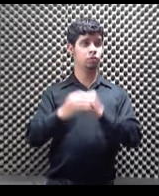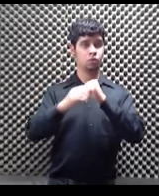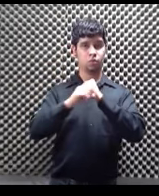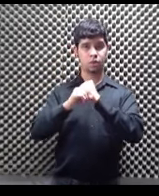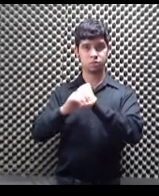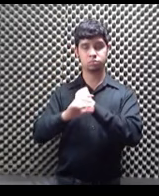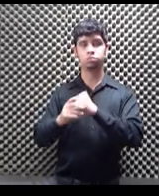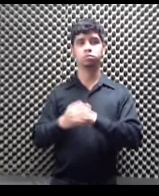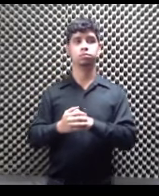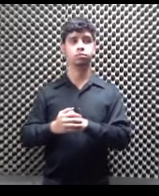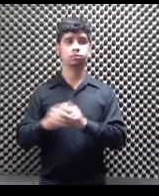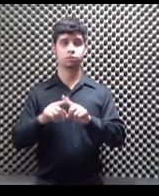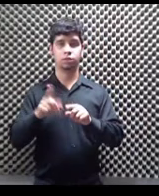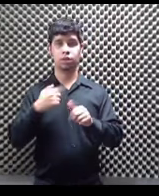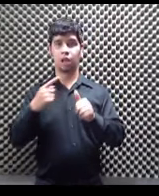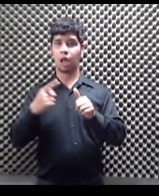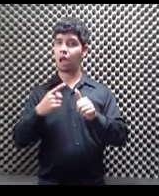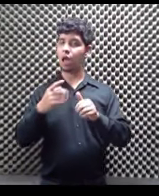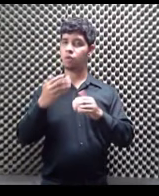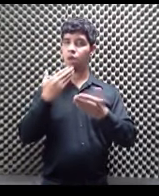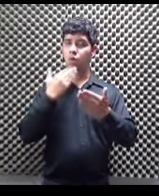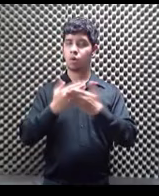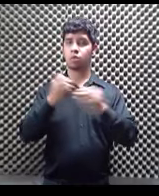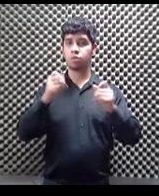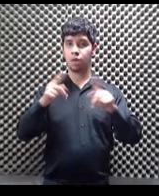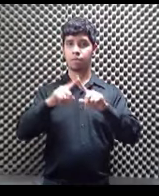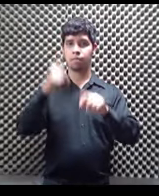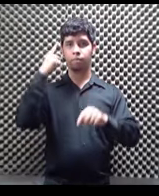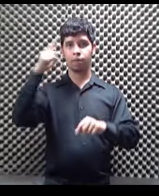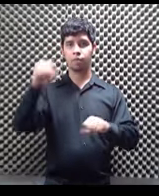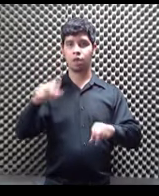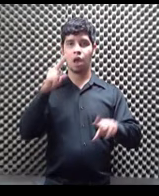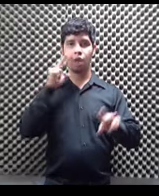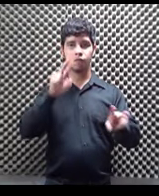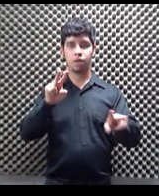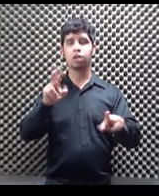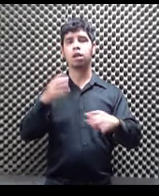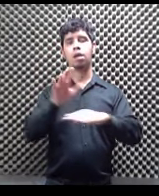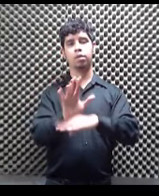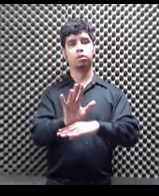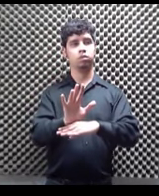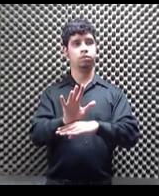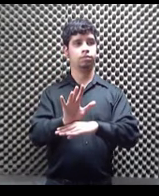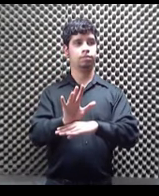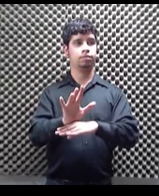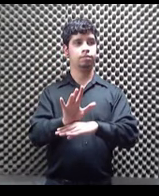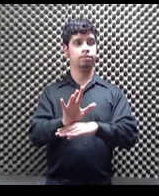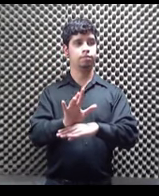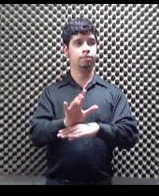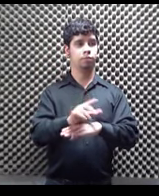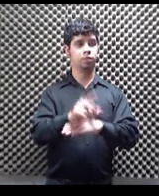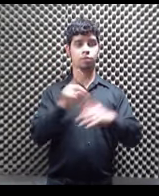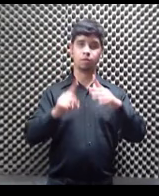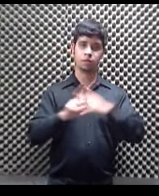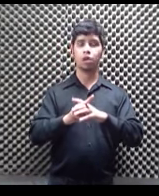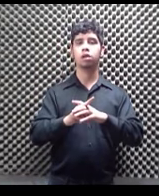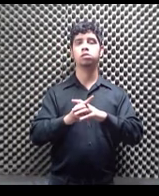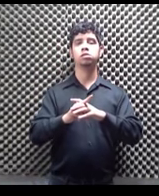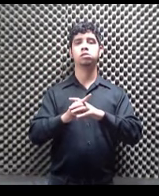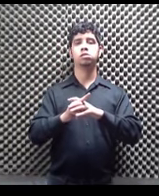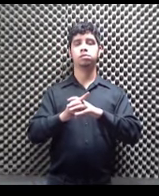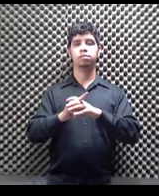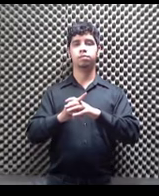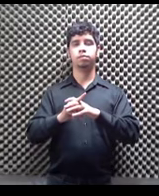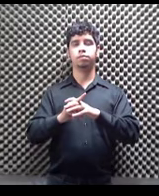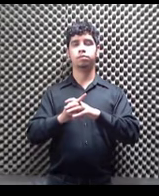Cine. Exacto, comercial. Pero esta es la gran oportunidad para ver la película. Y va a ser en el Conservatorio de Música